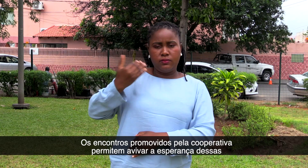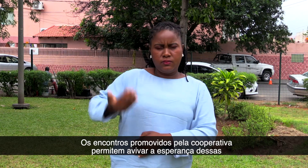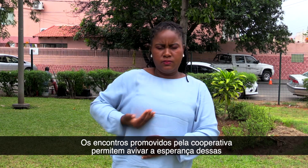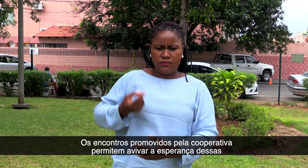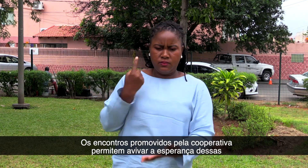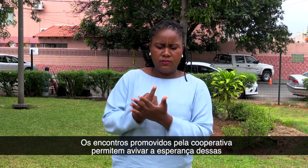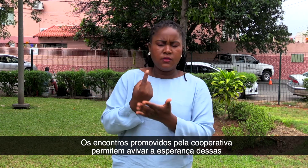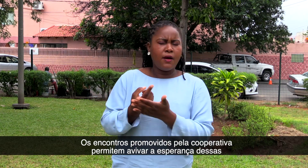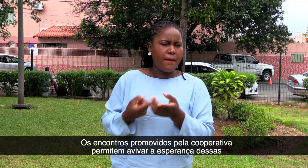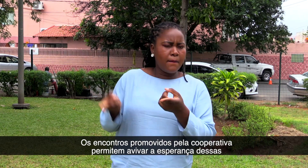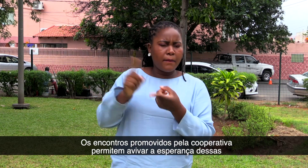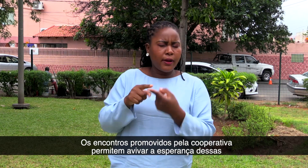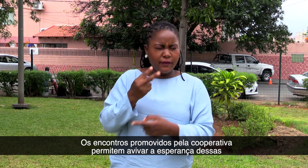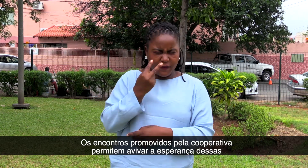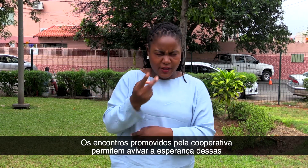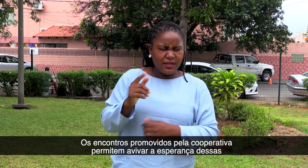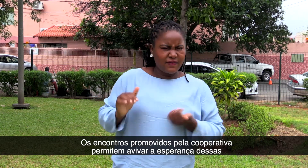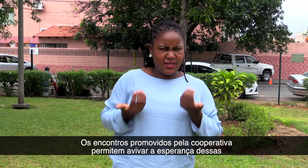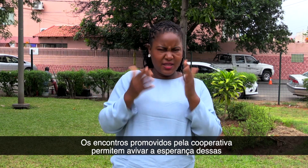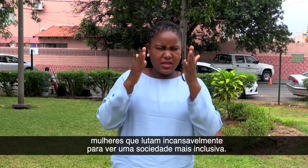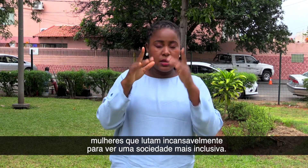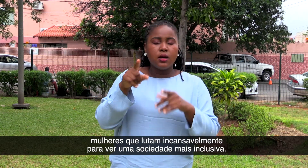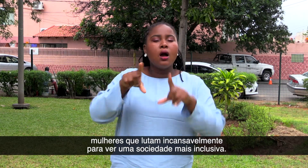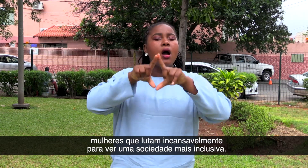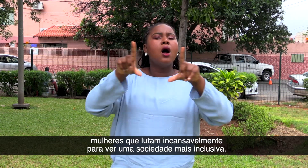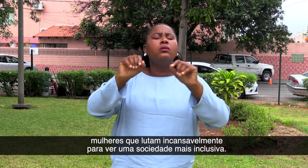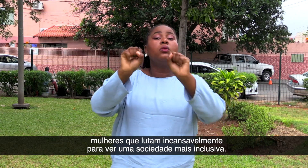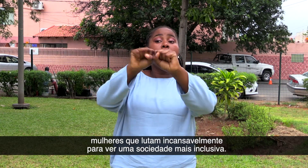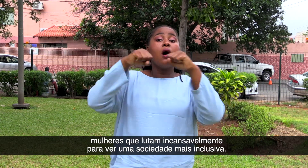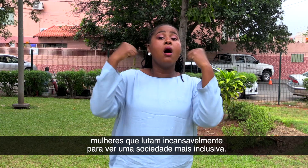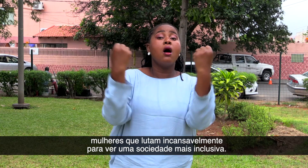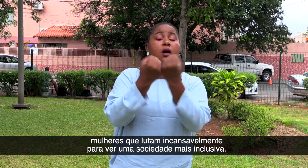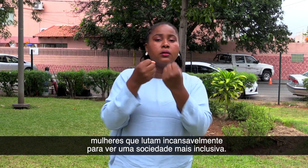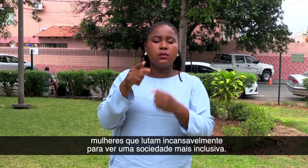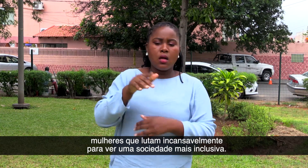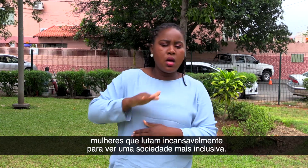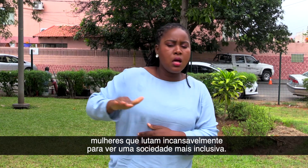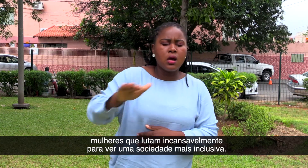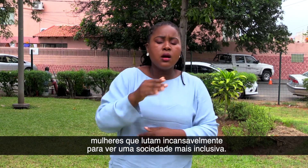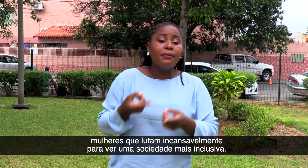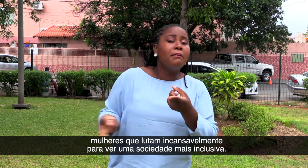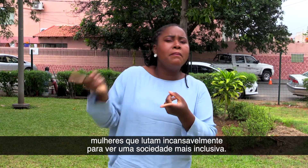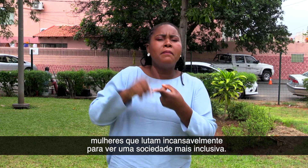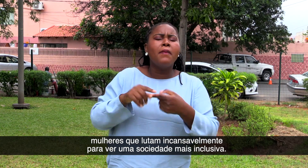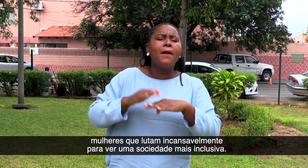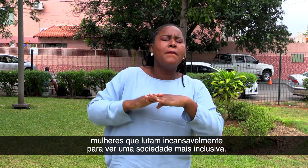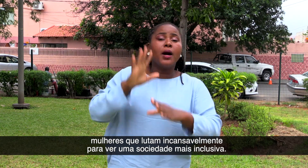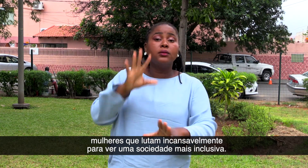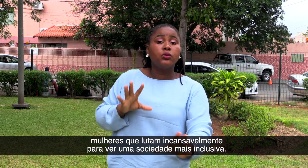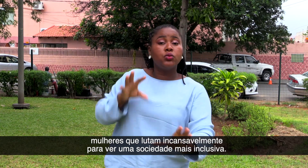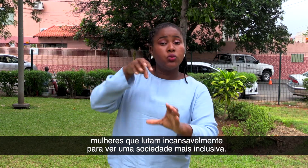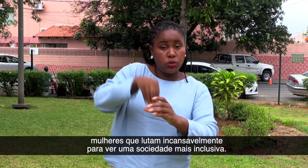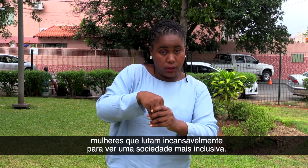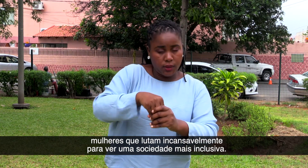promovidos pela cooperativa permitem avivar as esperanças dessas mulheres que lutam incansavelmente para ver uma sociedade